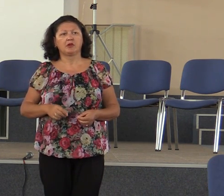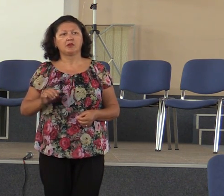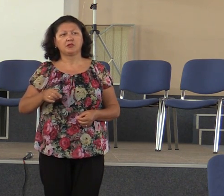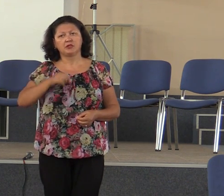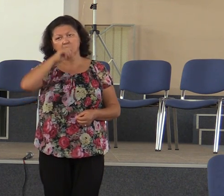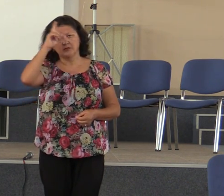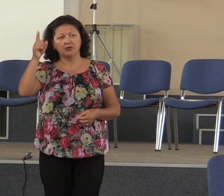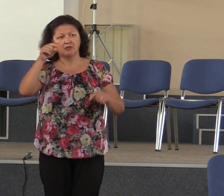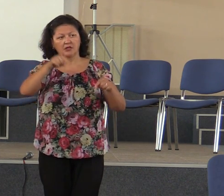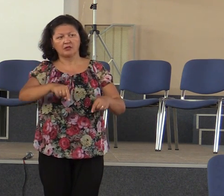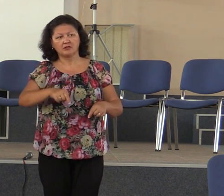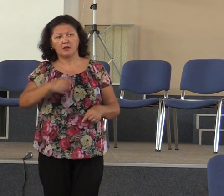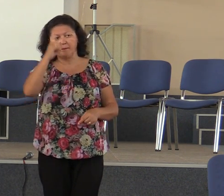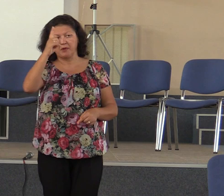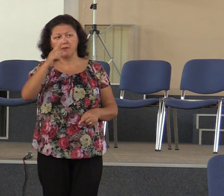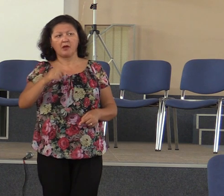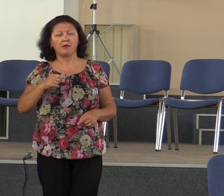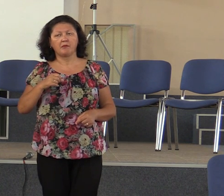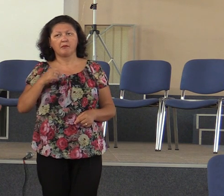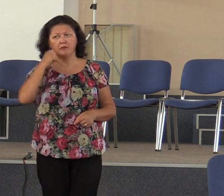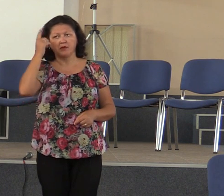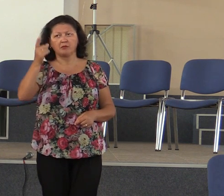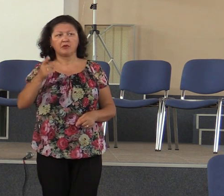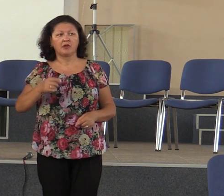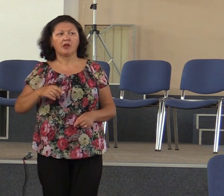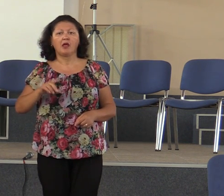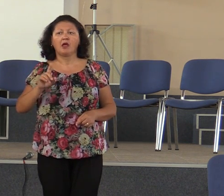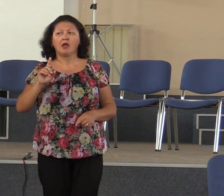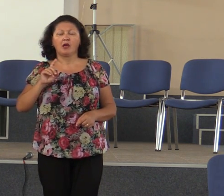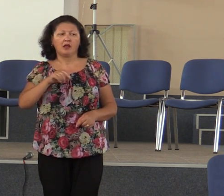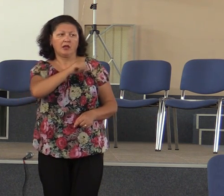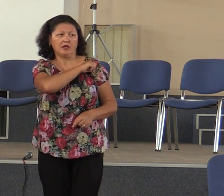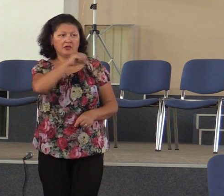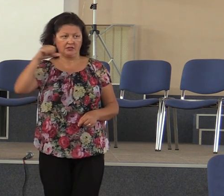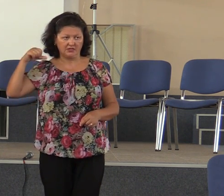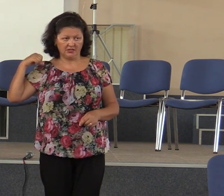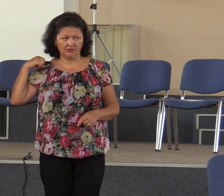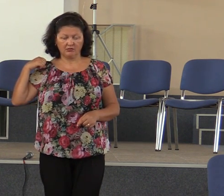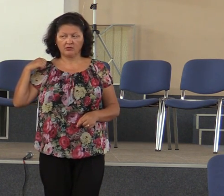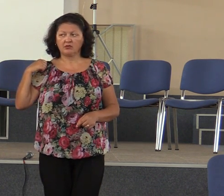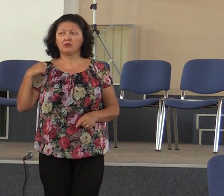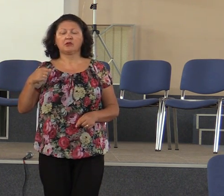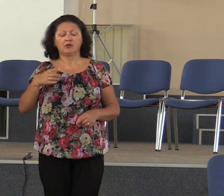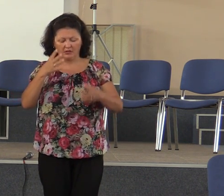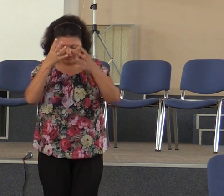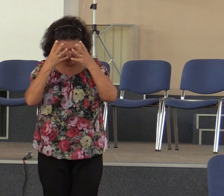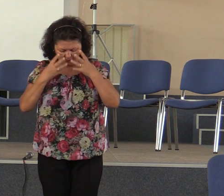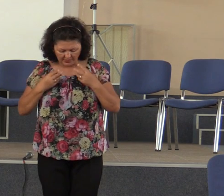voi. Prima minune, când el era singur, când el era